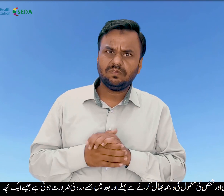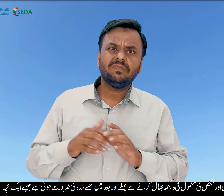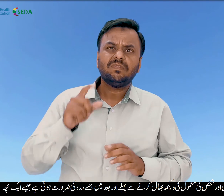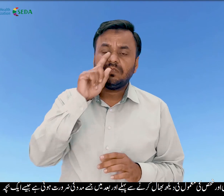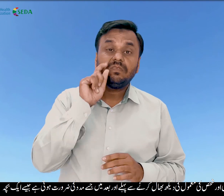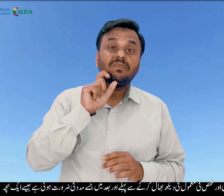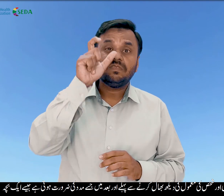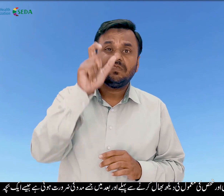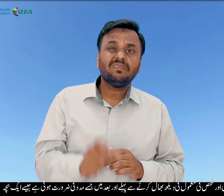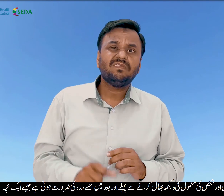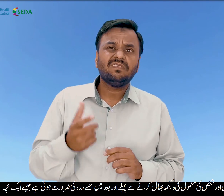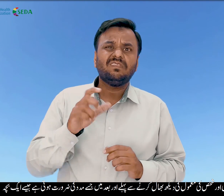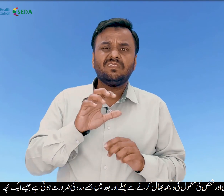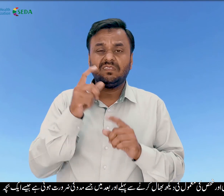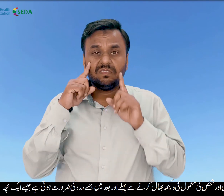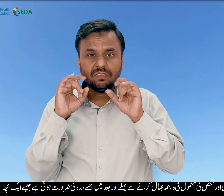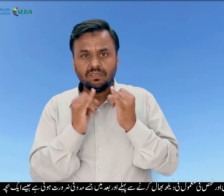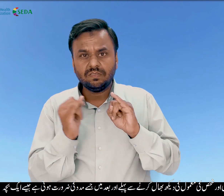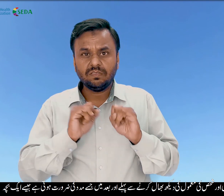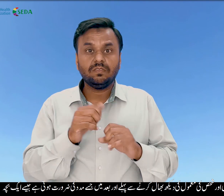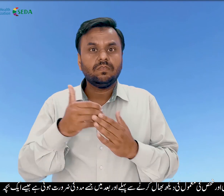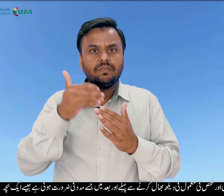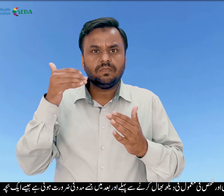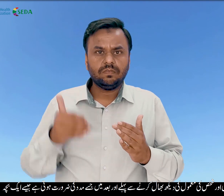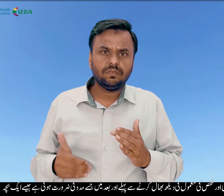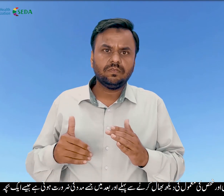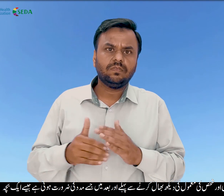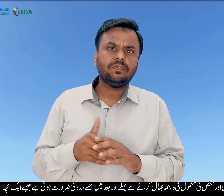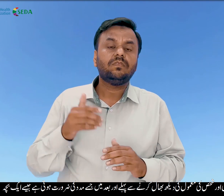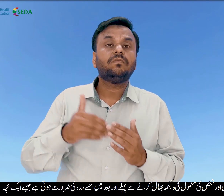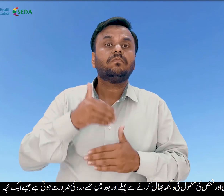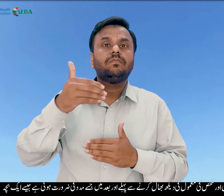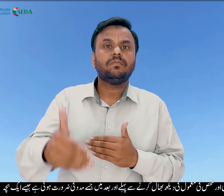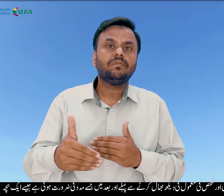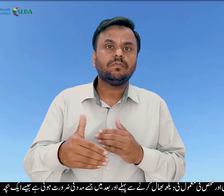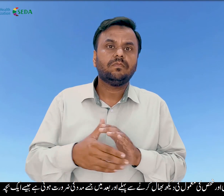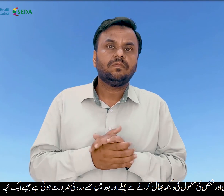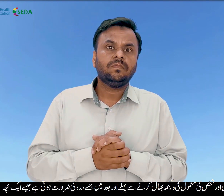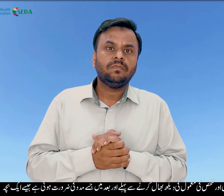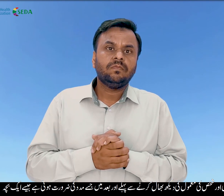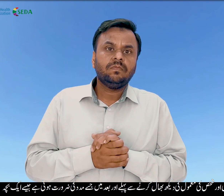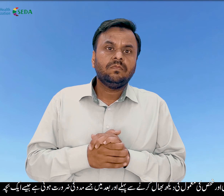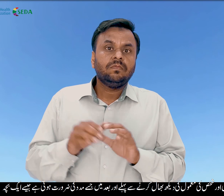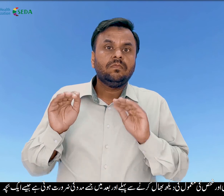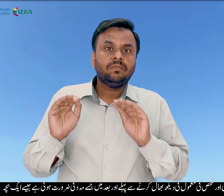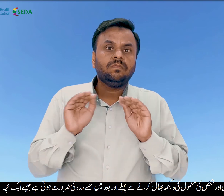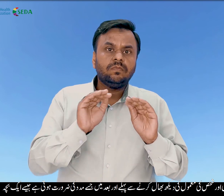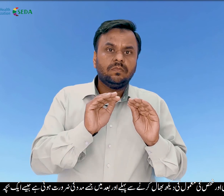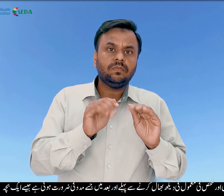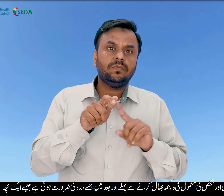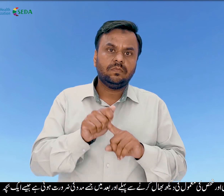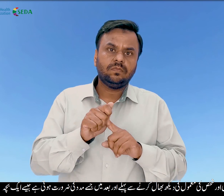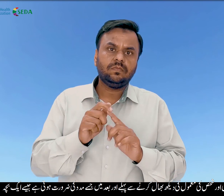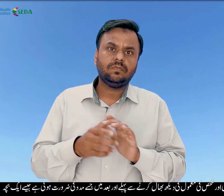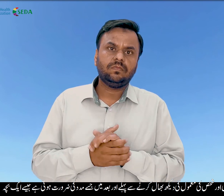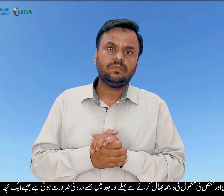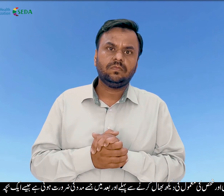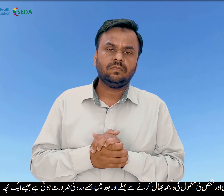کسی اور شخص کو معمول کی دیکھ بھال کرنے سے پہلے اور بعد میں جسے مدد کی ضرورت ہوتی ہے،